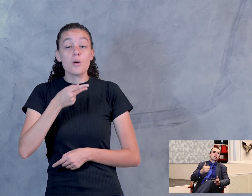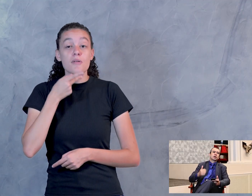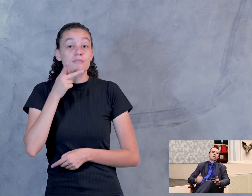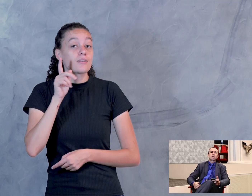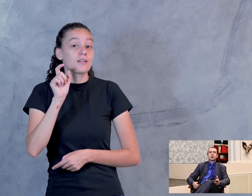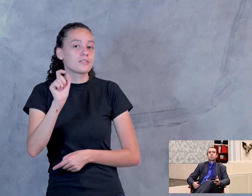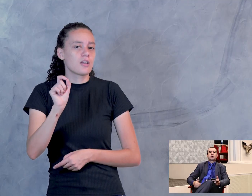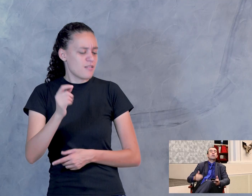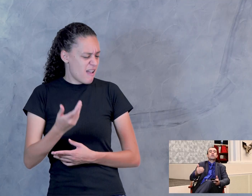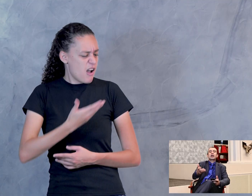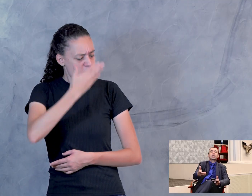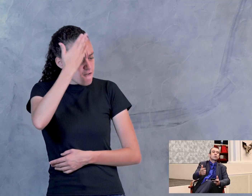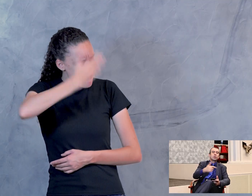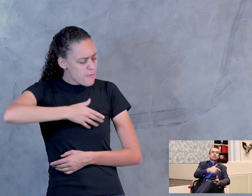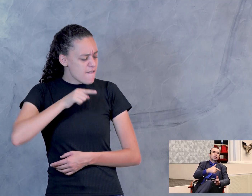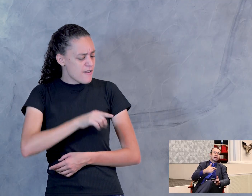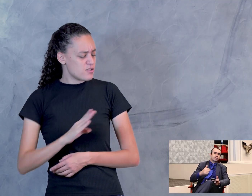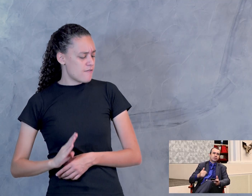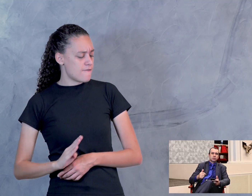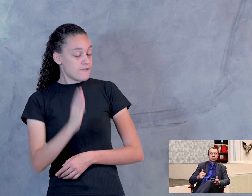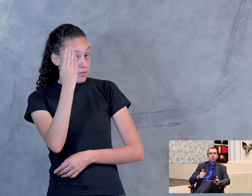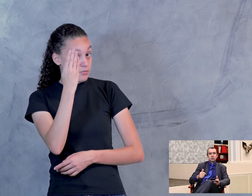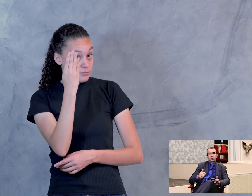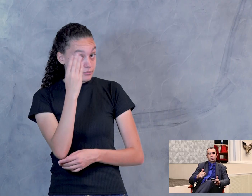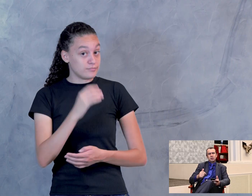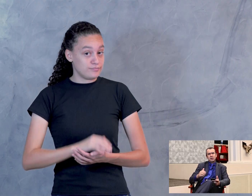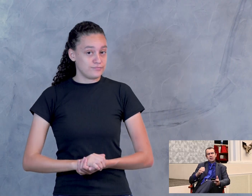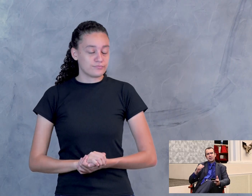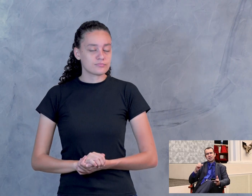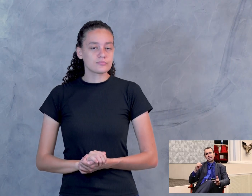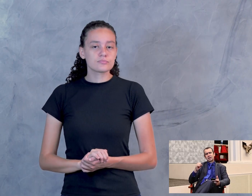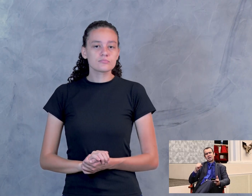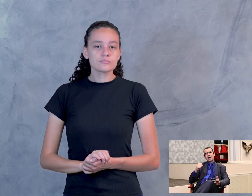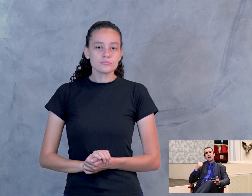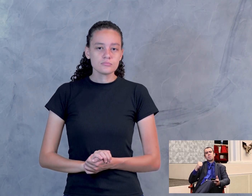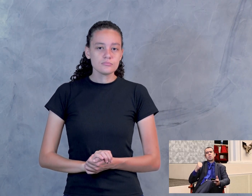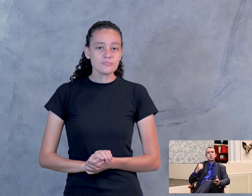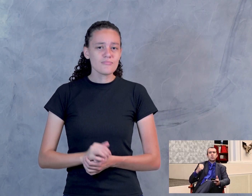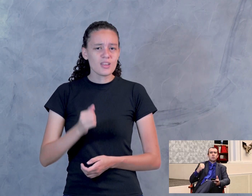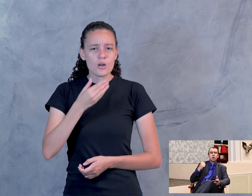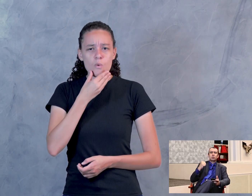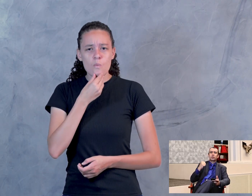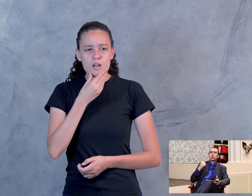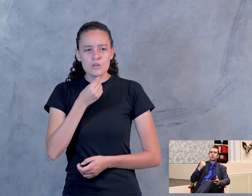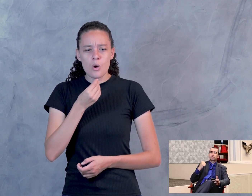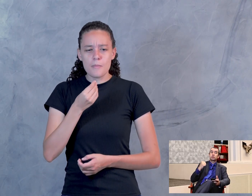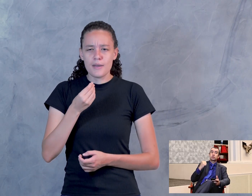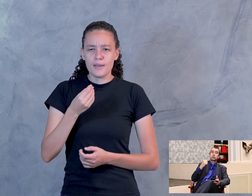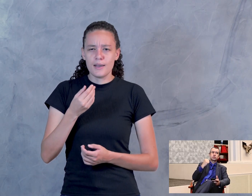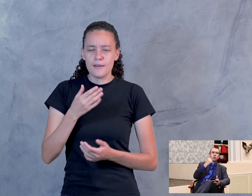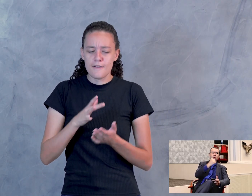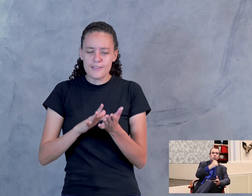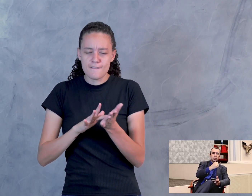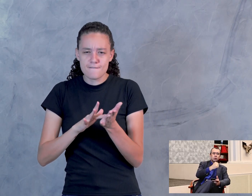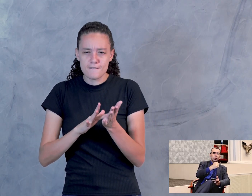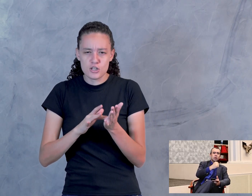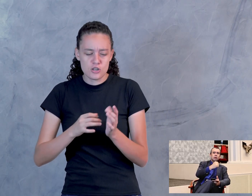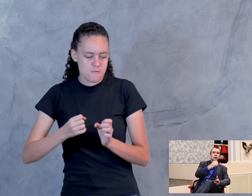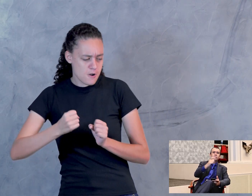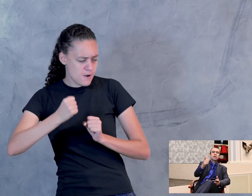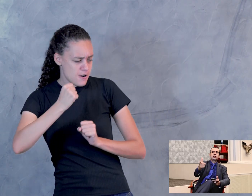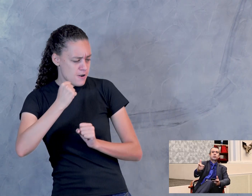iria provar o quanto ele era falso. E ele armou como que fosse um